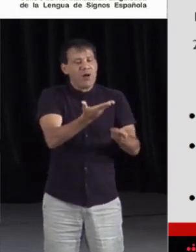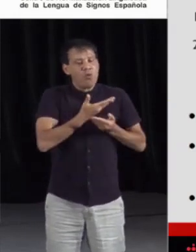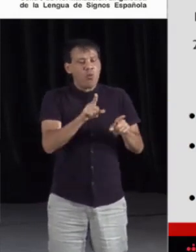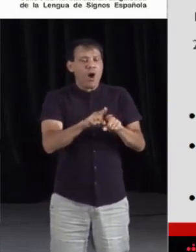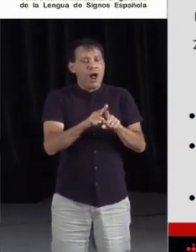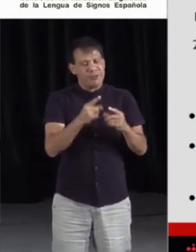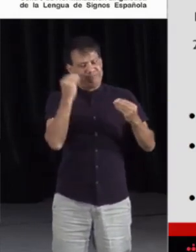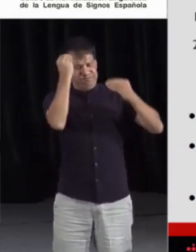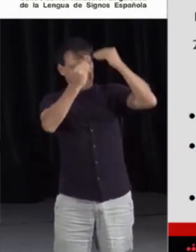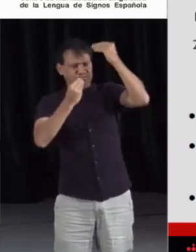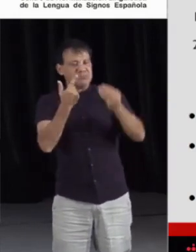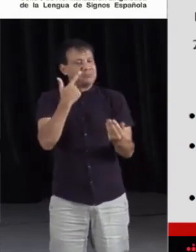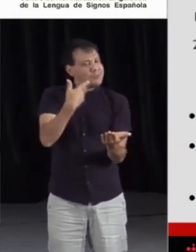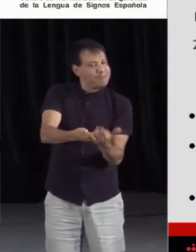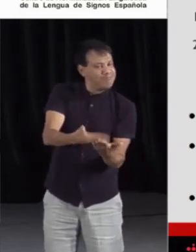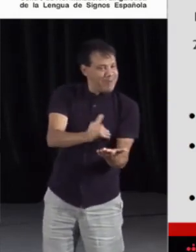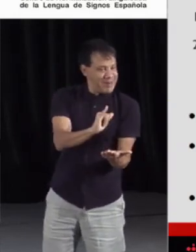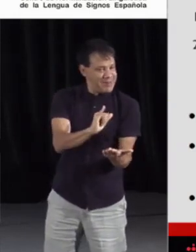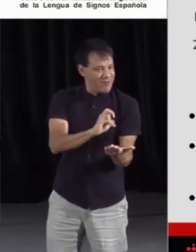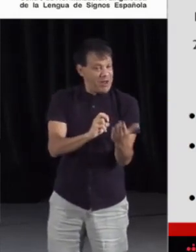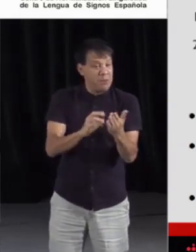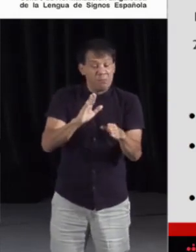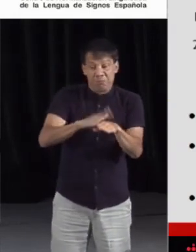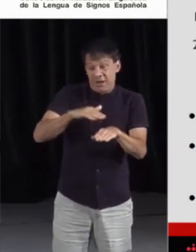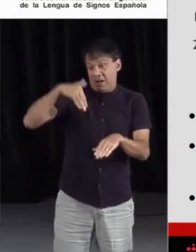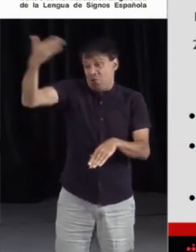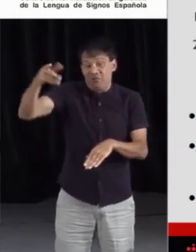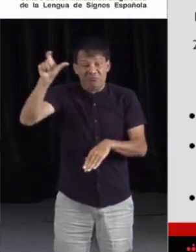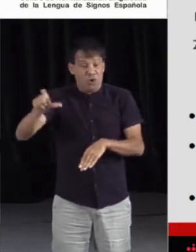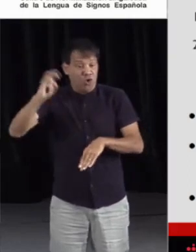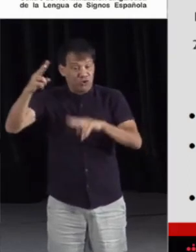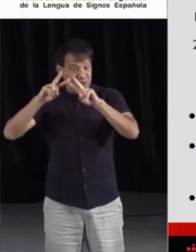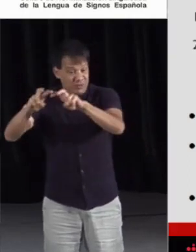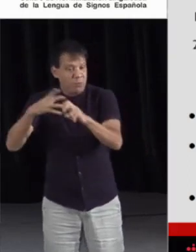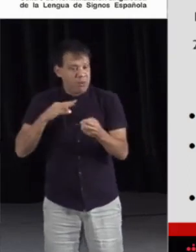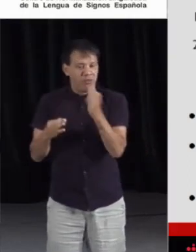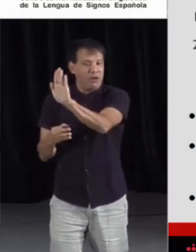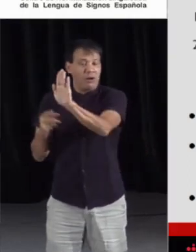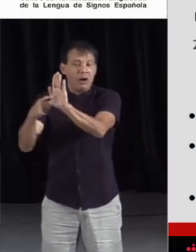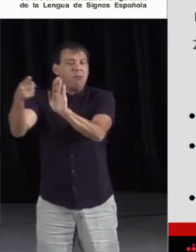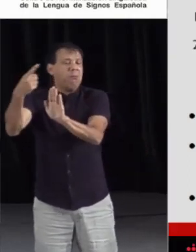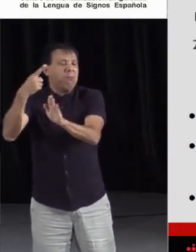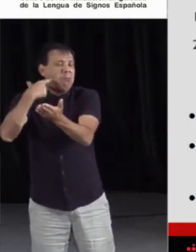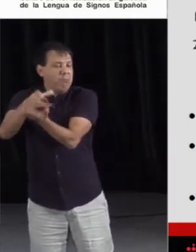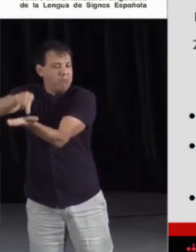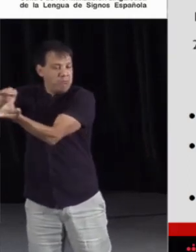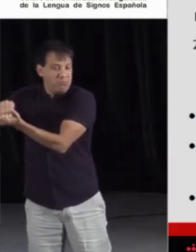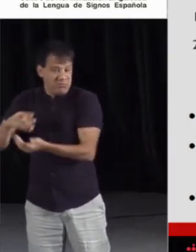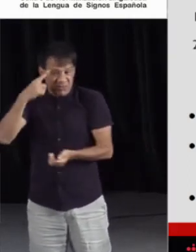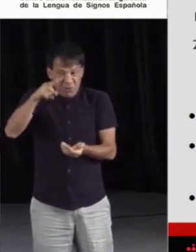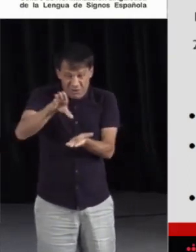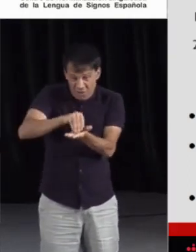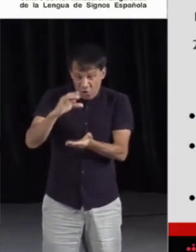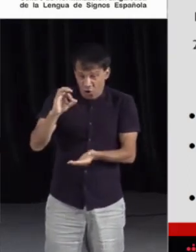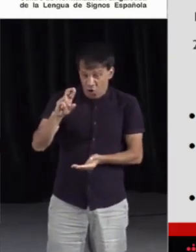de ejemplos que no están incorporados sobre el corpus y que necesitan de esta